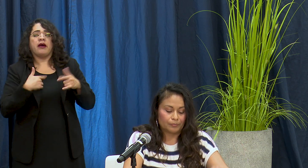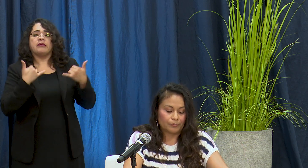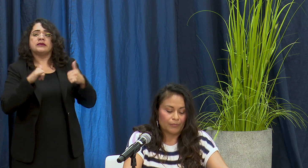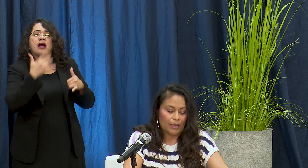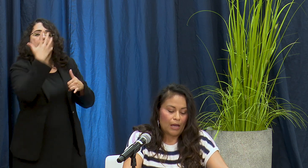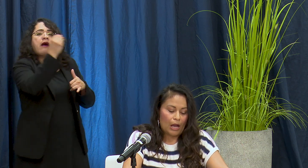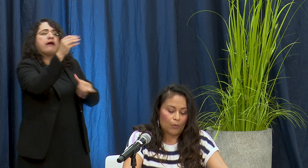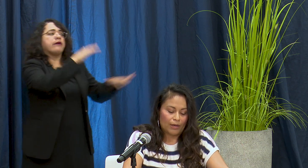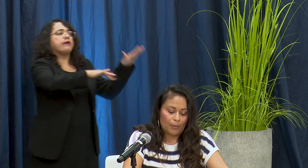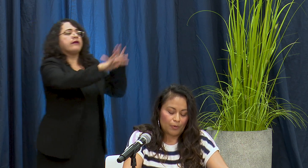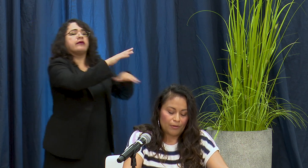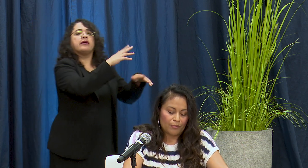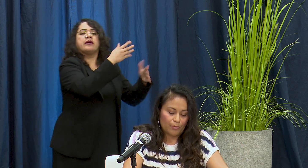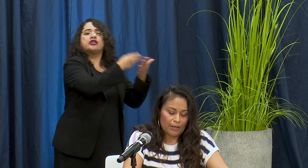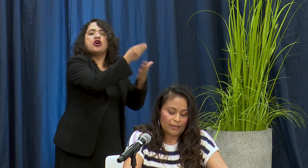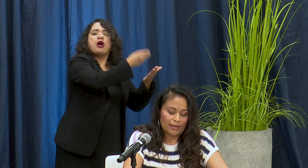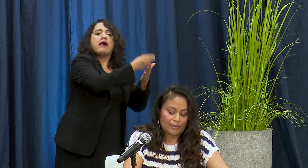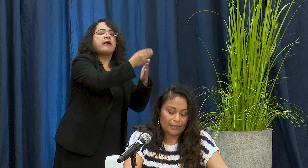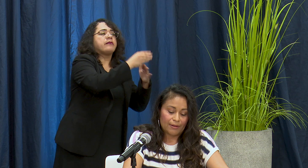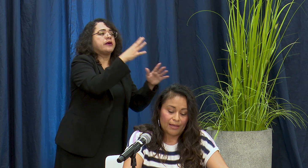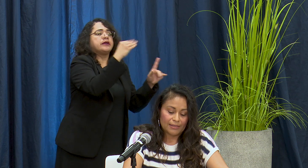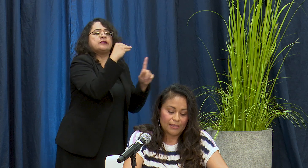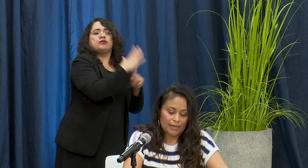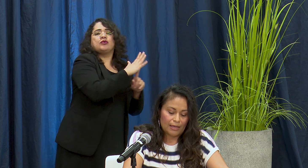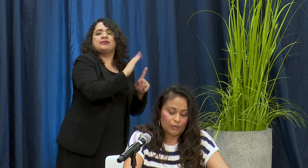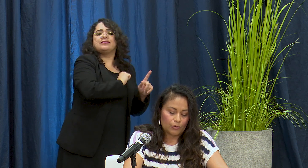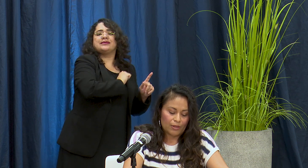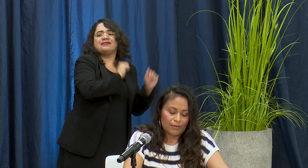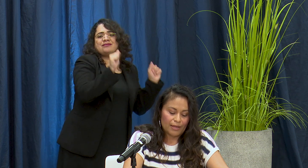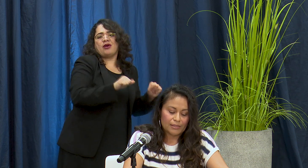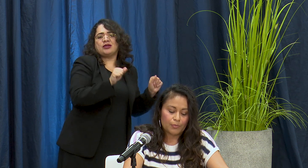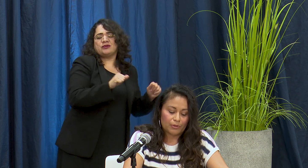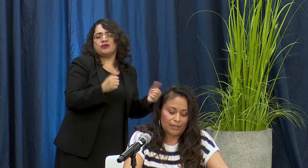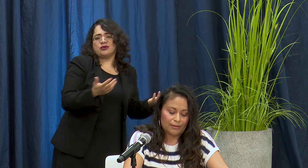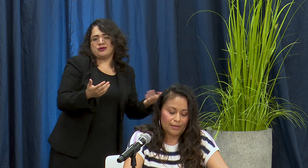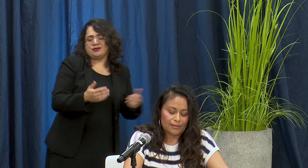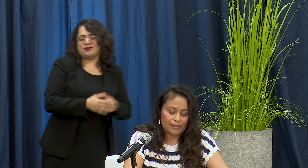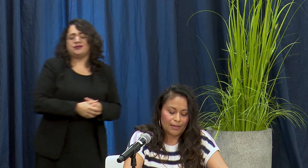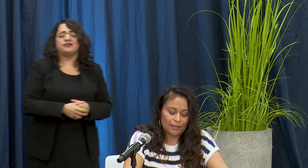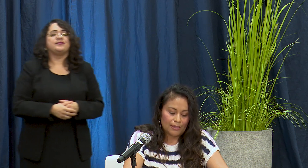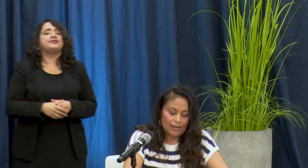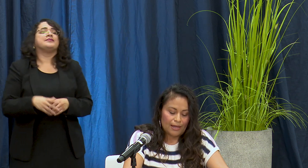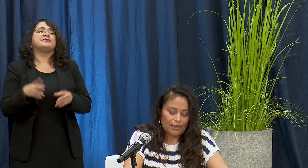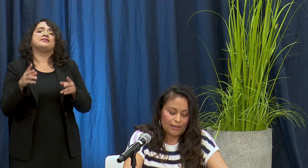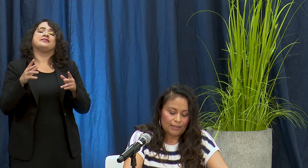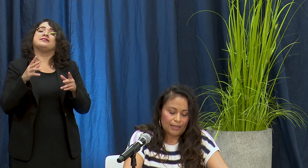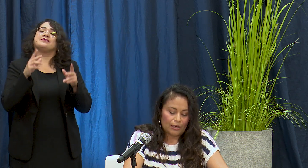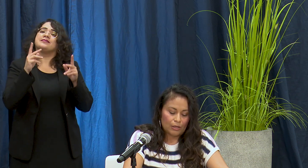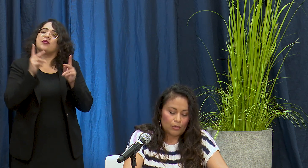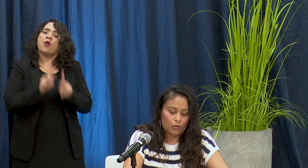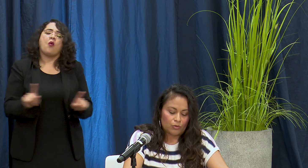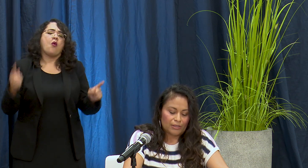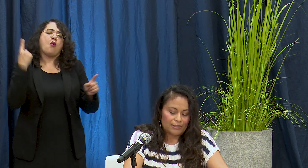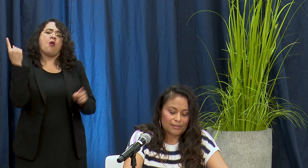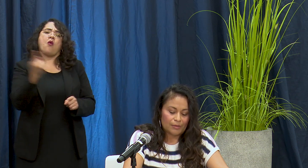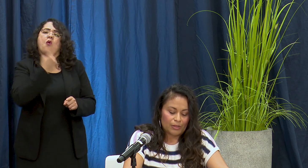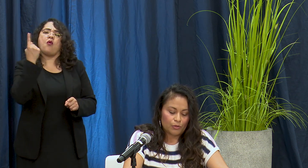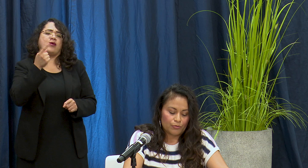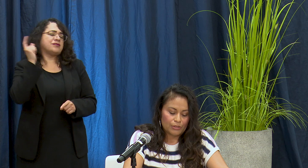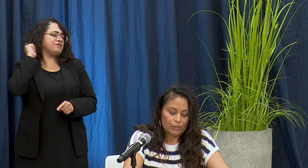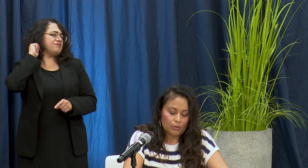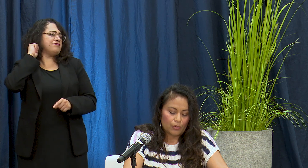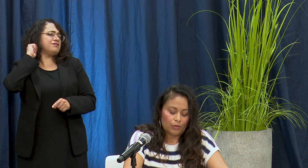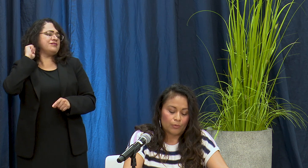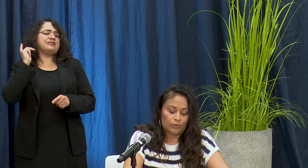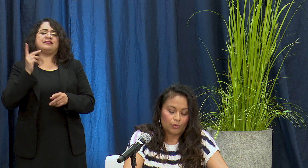etc. Aunque la prueba fue negativa ese día, todavía es importante estar en alerta con